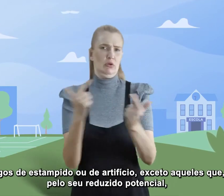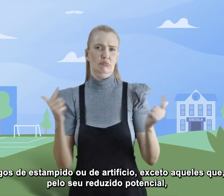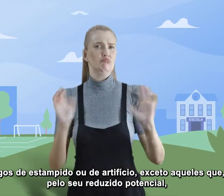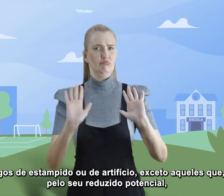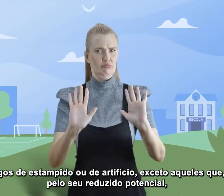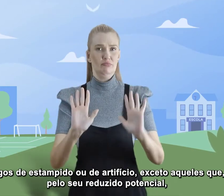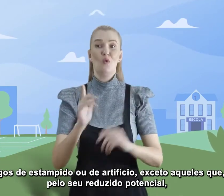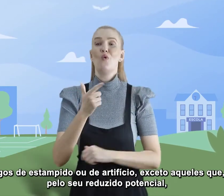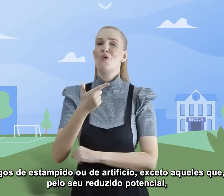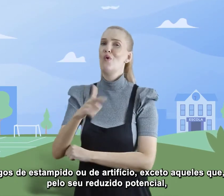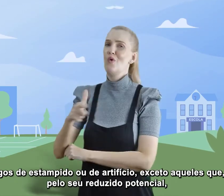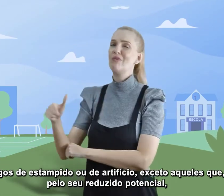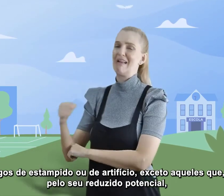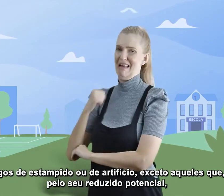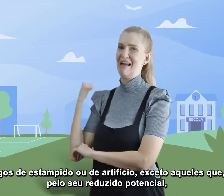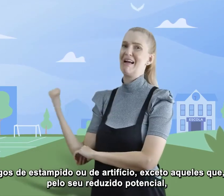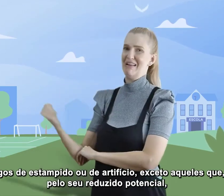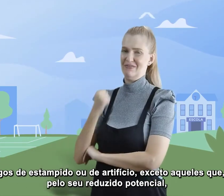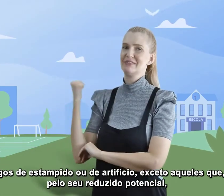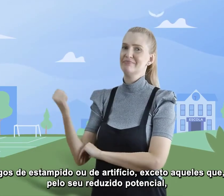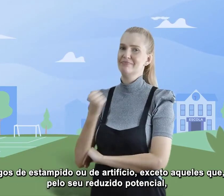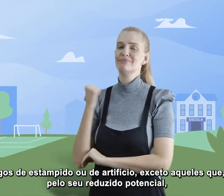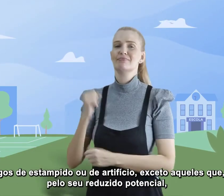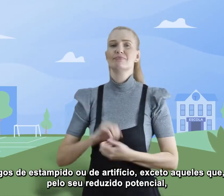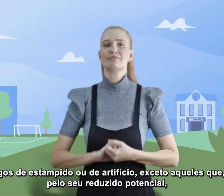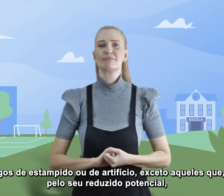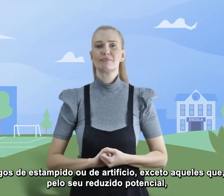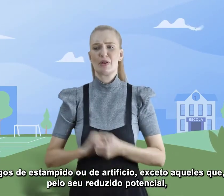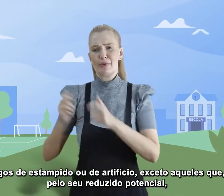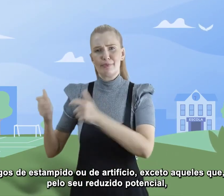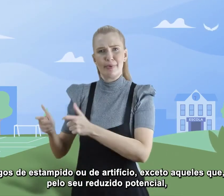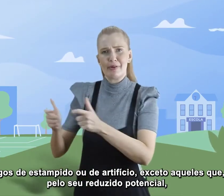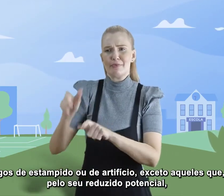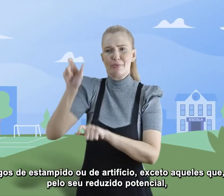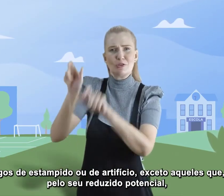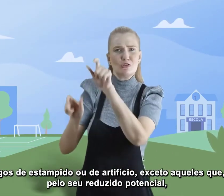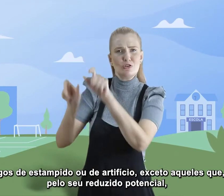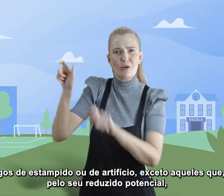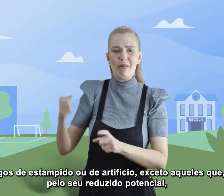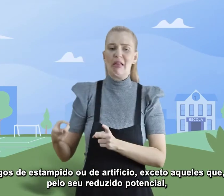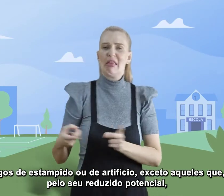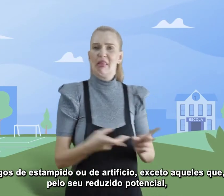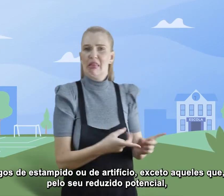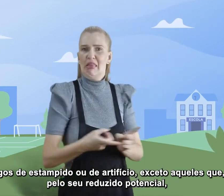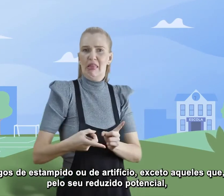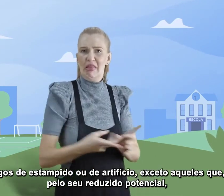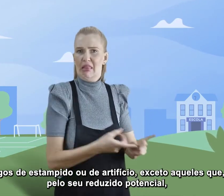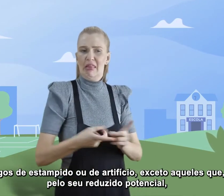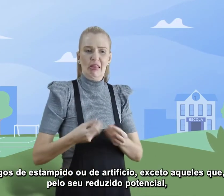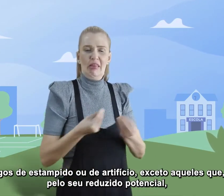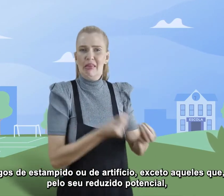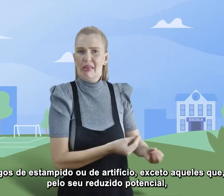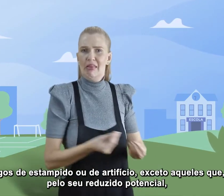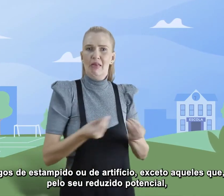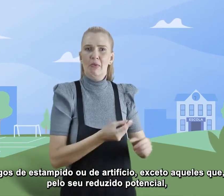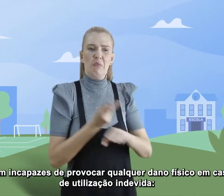estampido ou de artifício, exceto aquele que, pelo seu reduzido potencial,